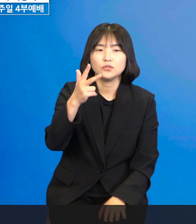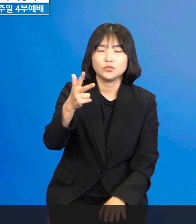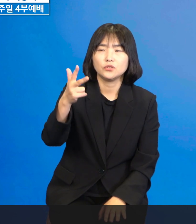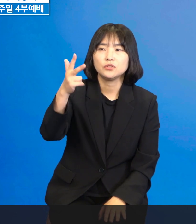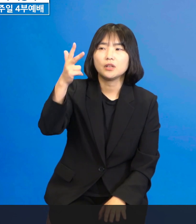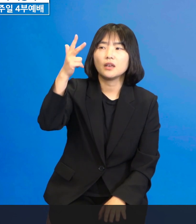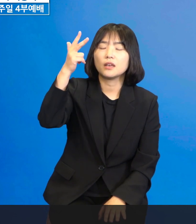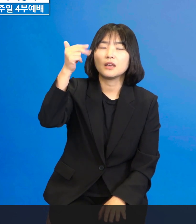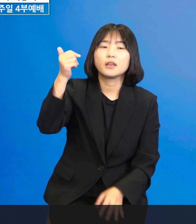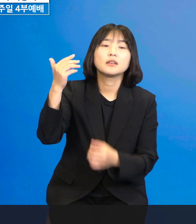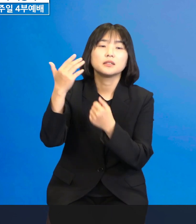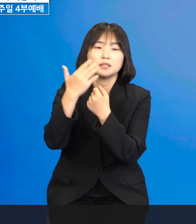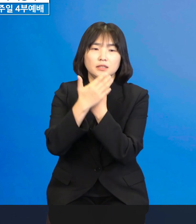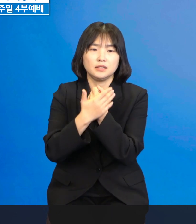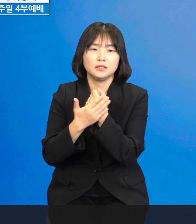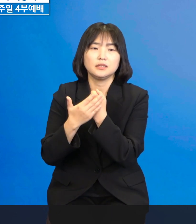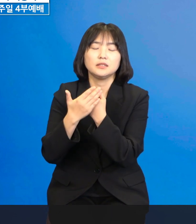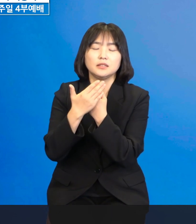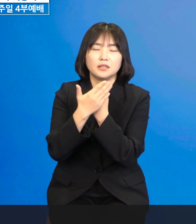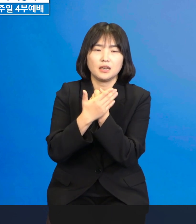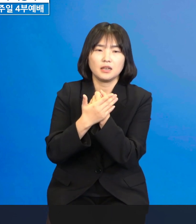오직 주의